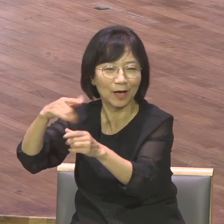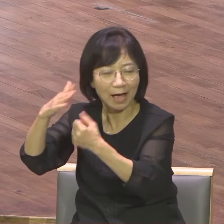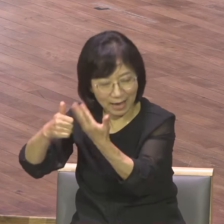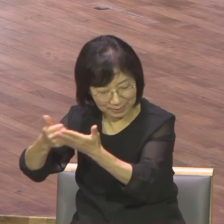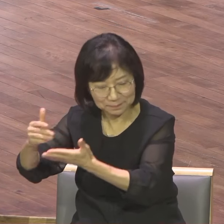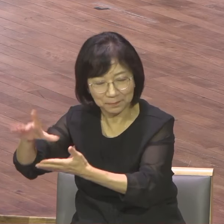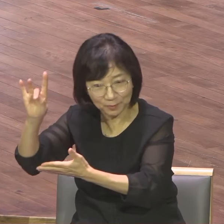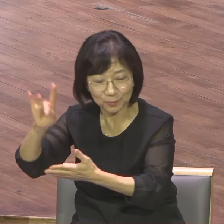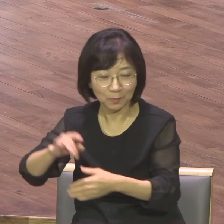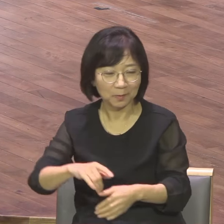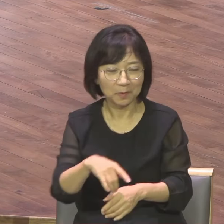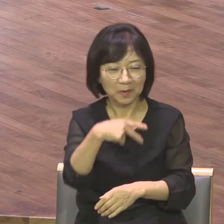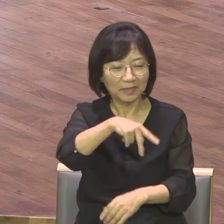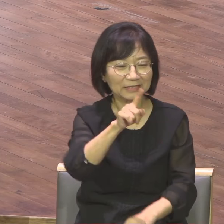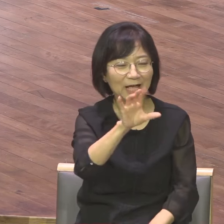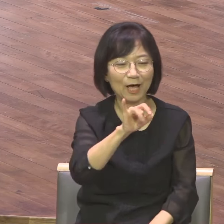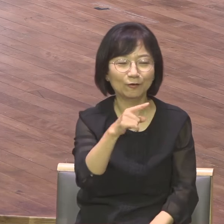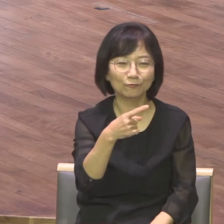아시겠어요?